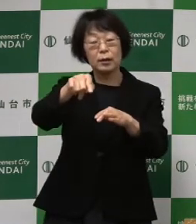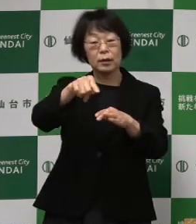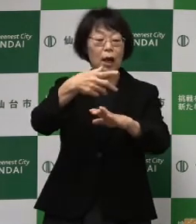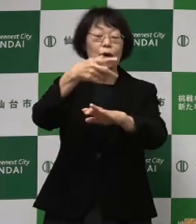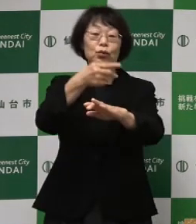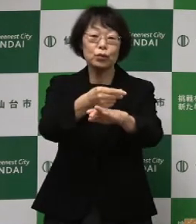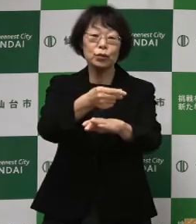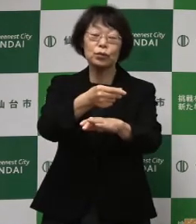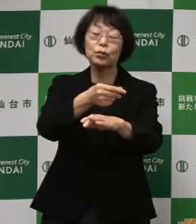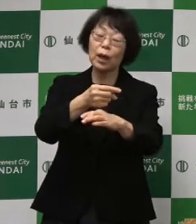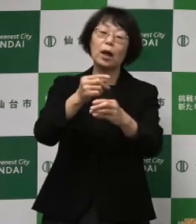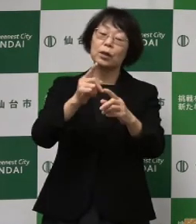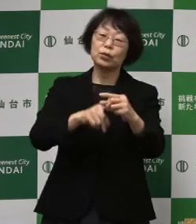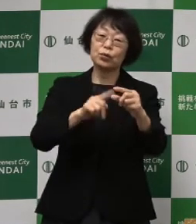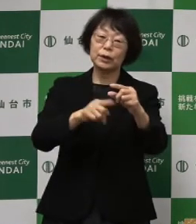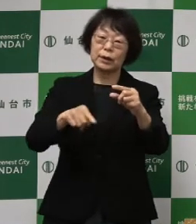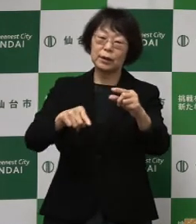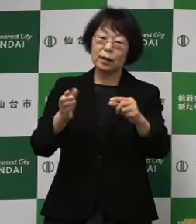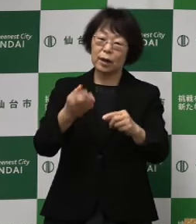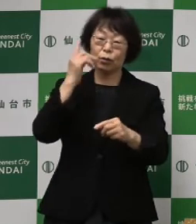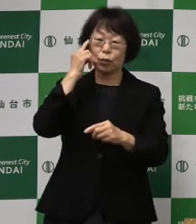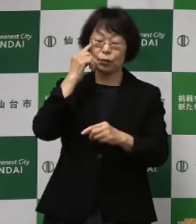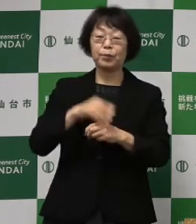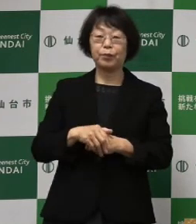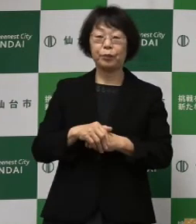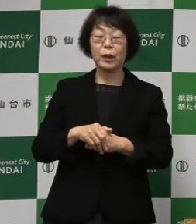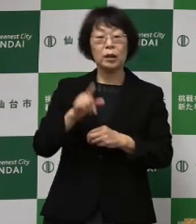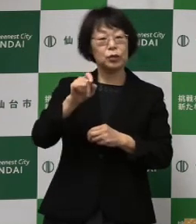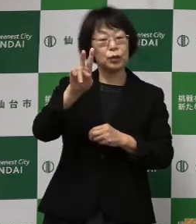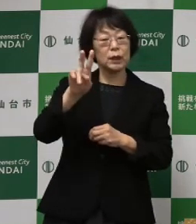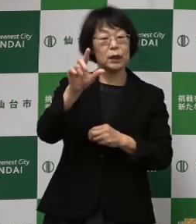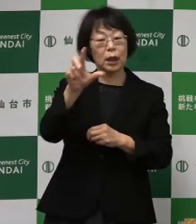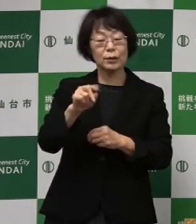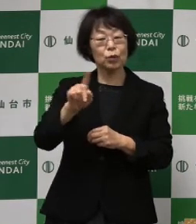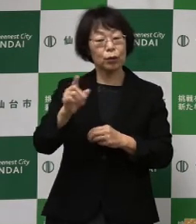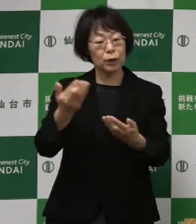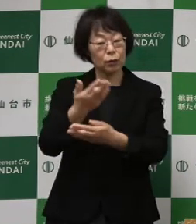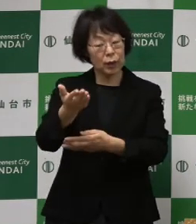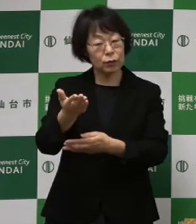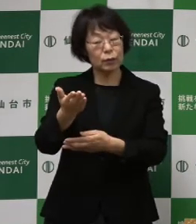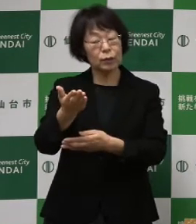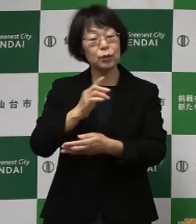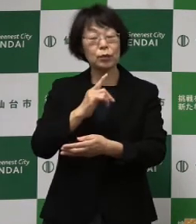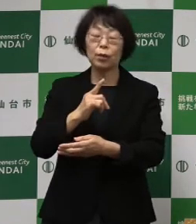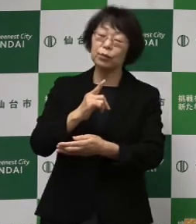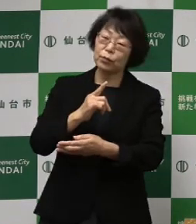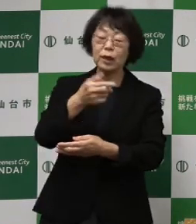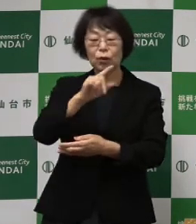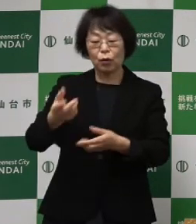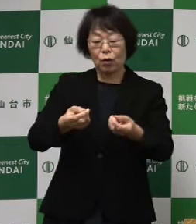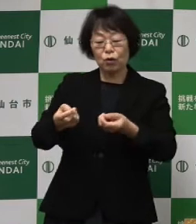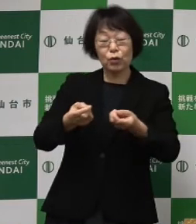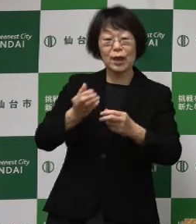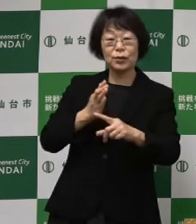中心になるのかなと思っています。だから12月どうなるかとなると、なんと今、なんつうか、いろいろ調整中